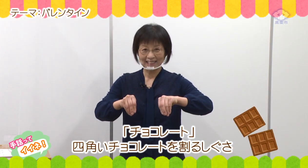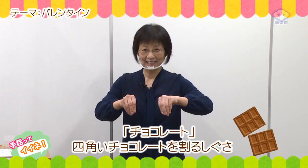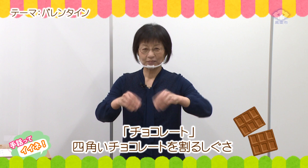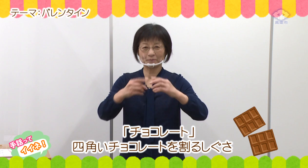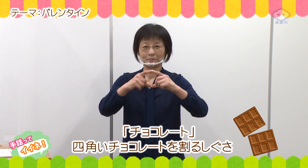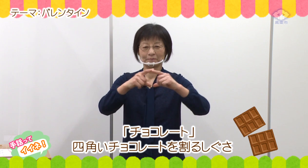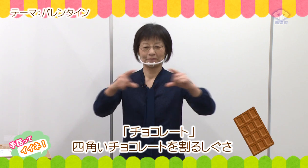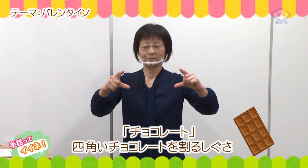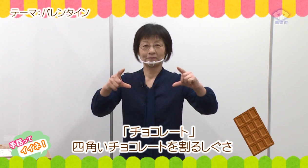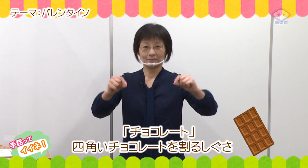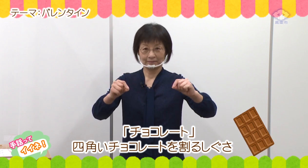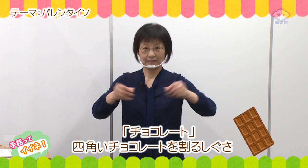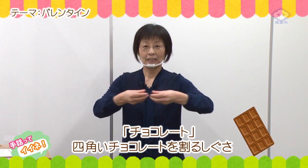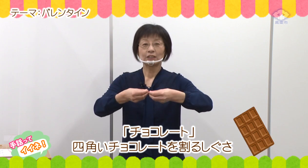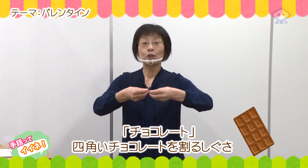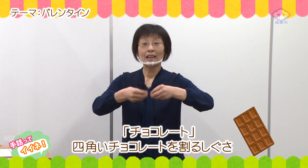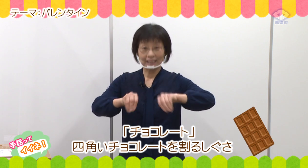。チョコレート、